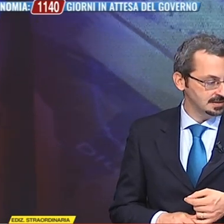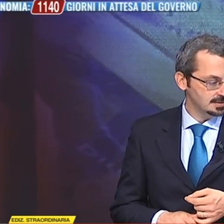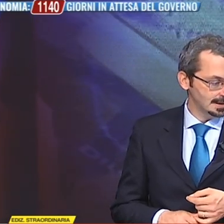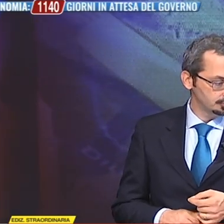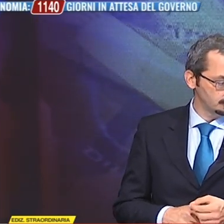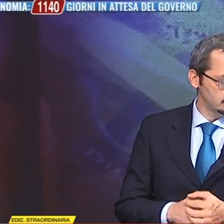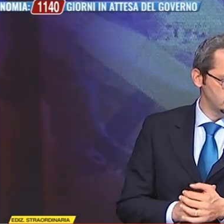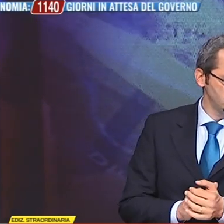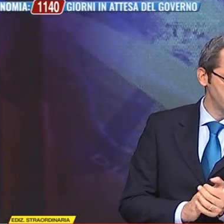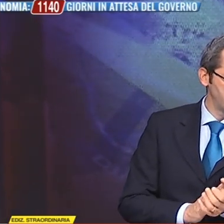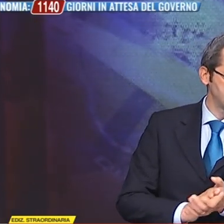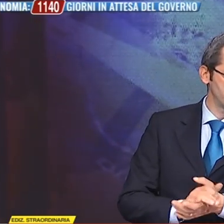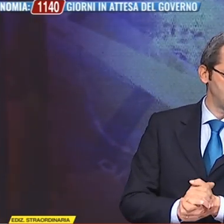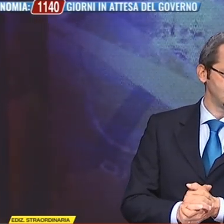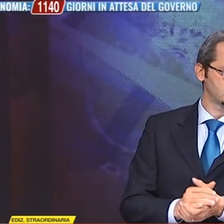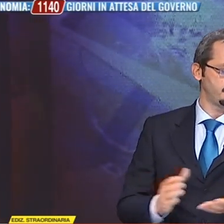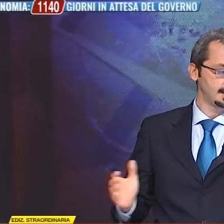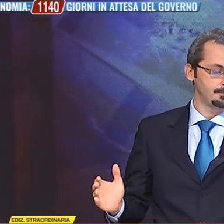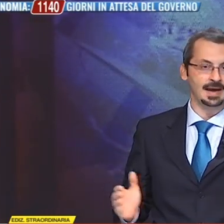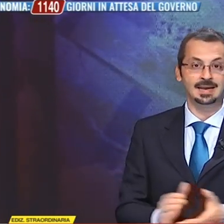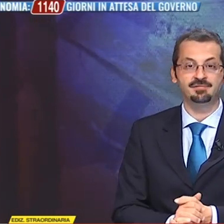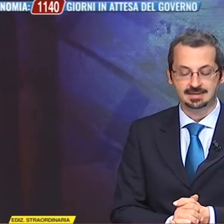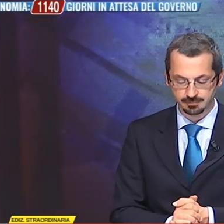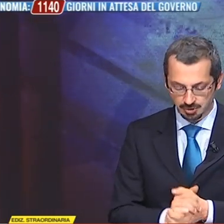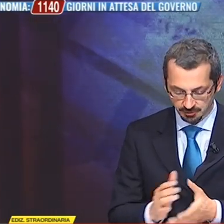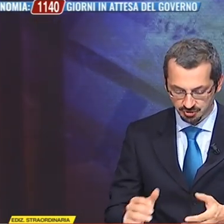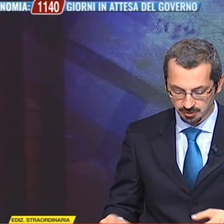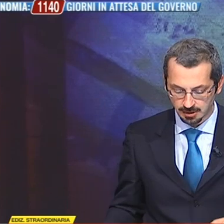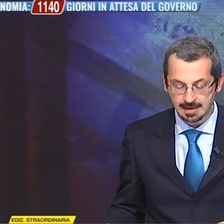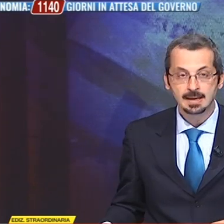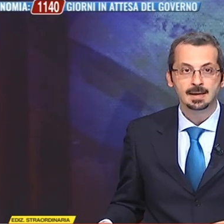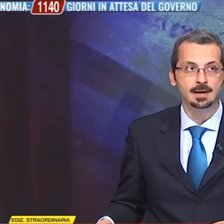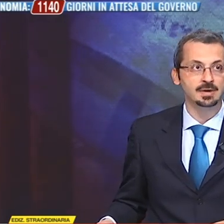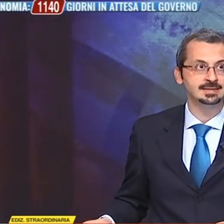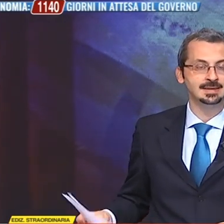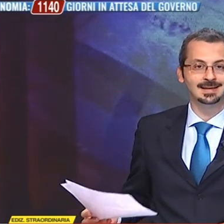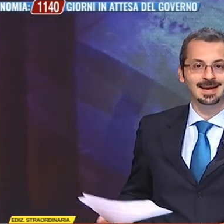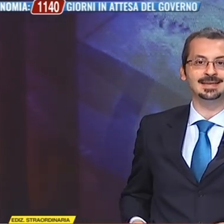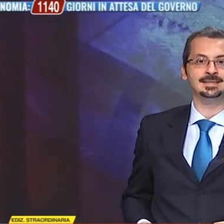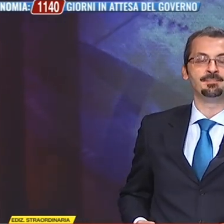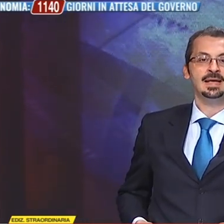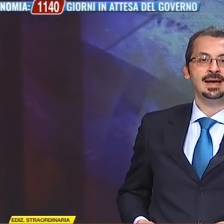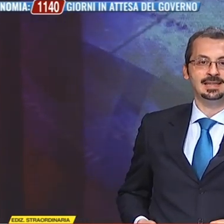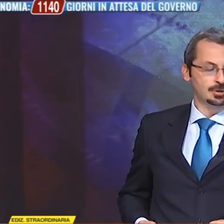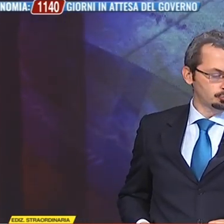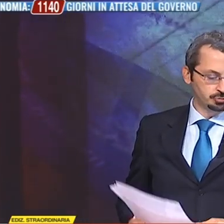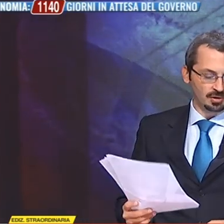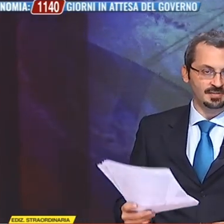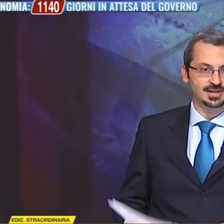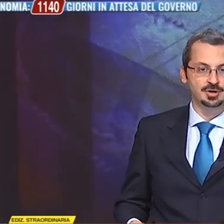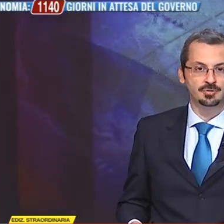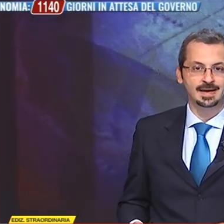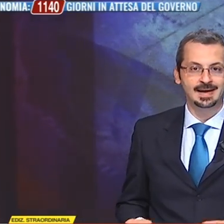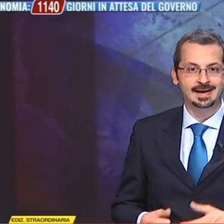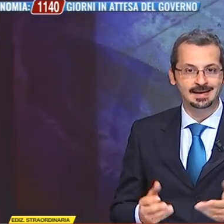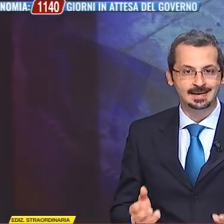contravvenzionato gli 11 partecipanti e dato fine alla festa. Purtroppo ci sono ancora questi casi. È davvero tutto, vi